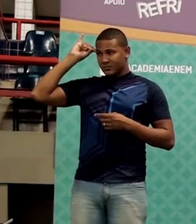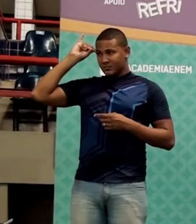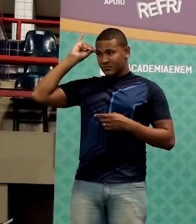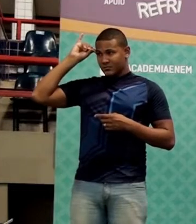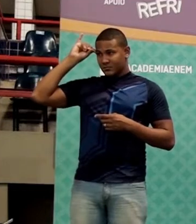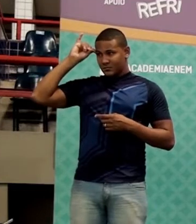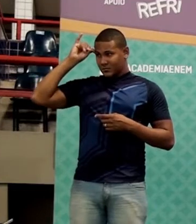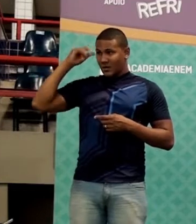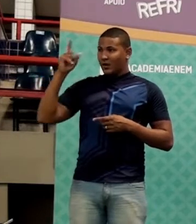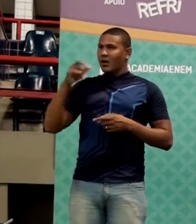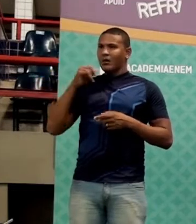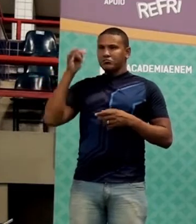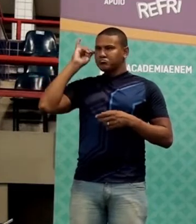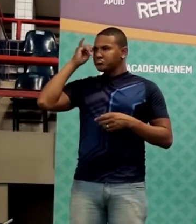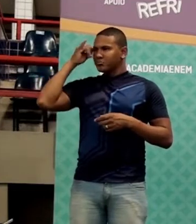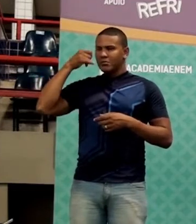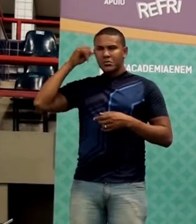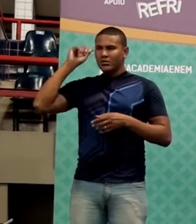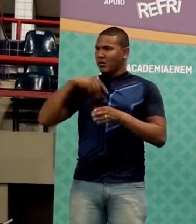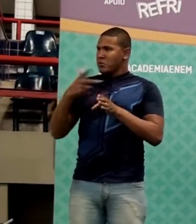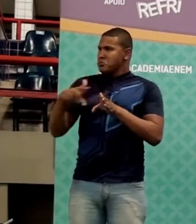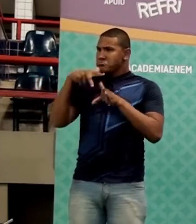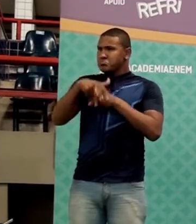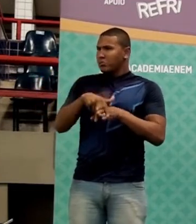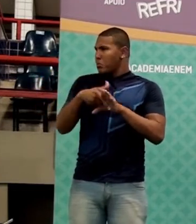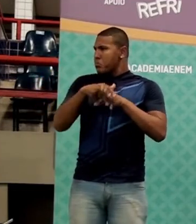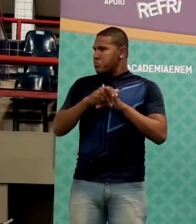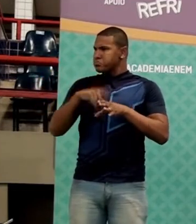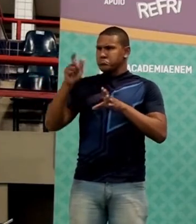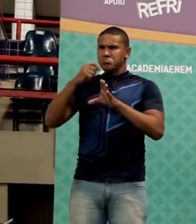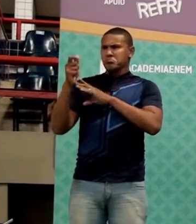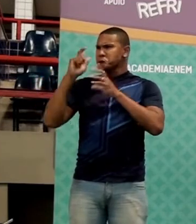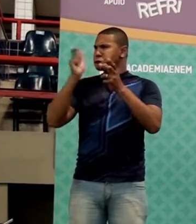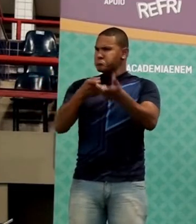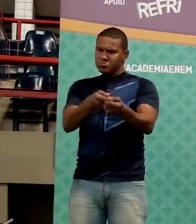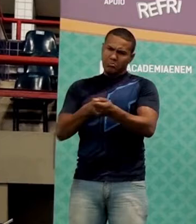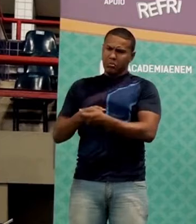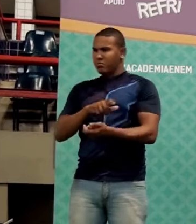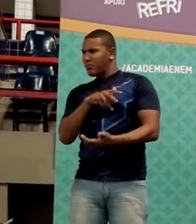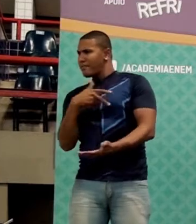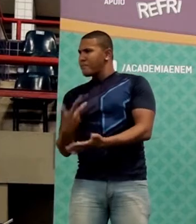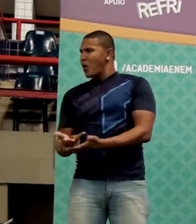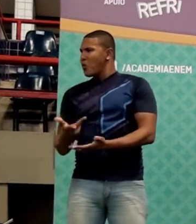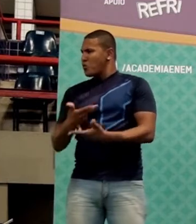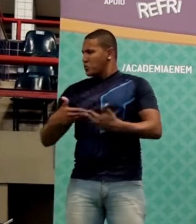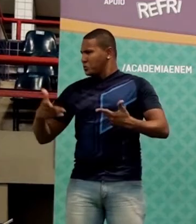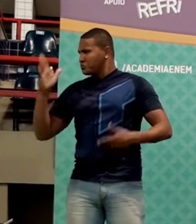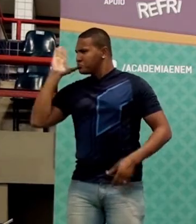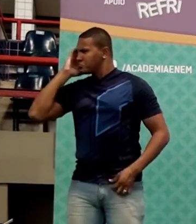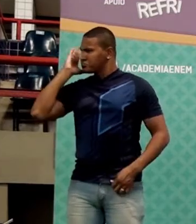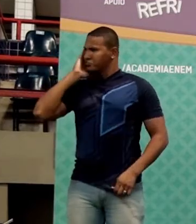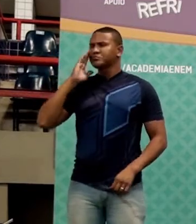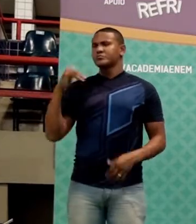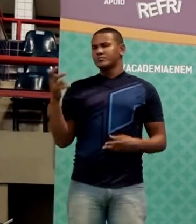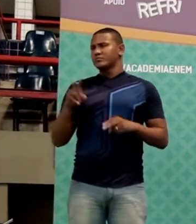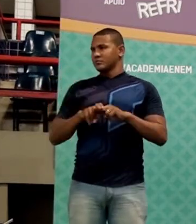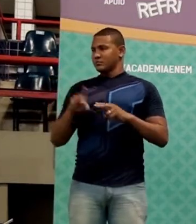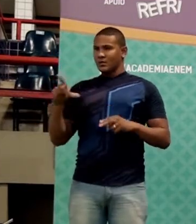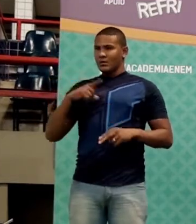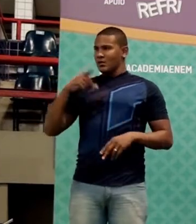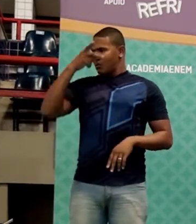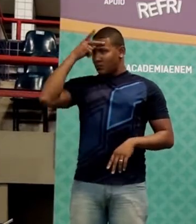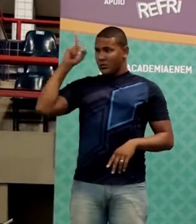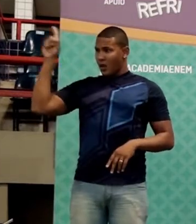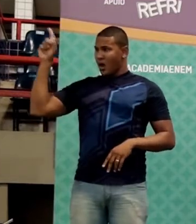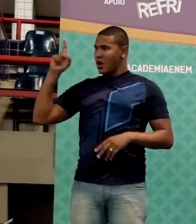pessoal botava o homem, ainda bota. Quem já participou aqui de uma vaquejada sabe como é. Olha, os toureiros na